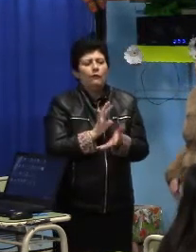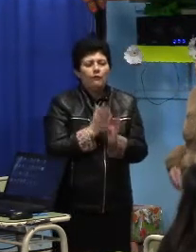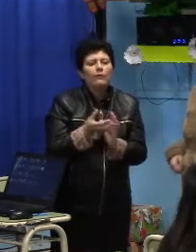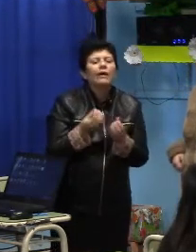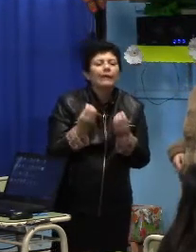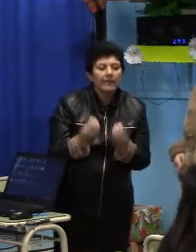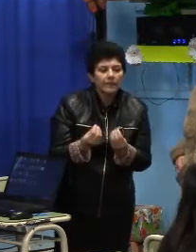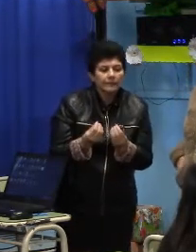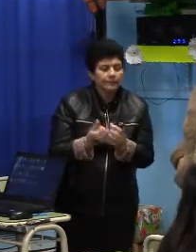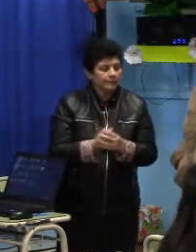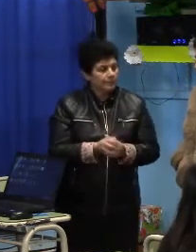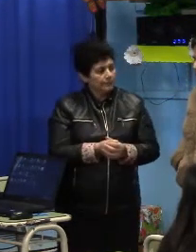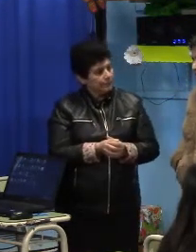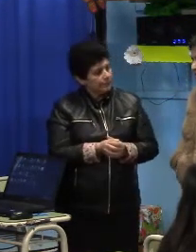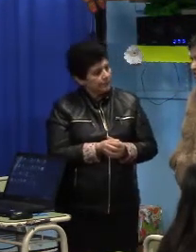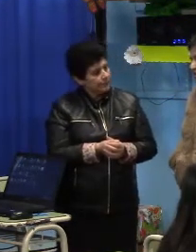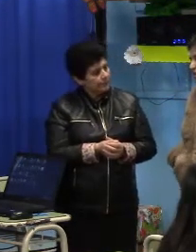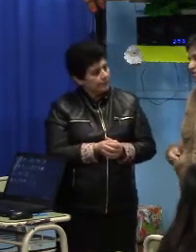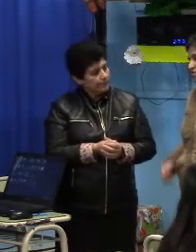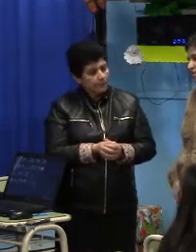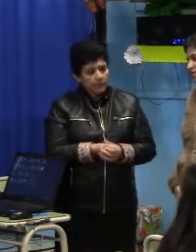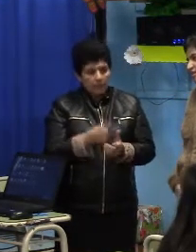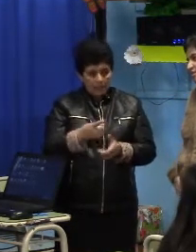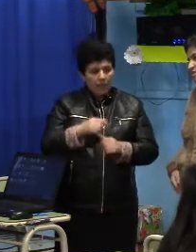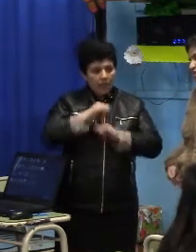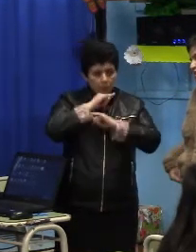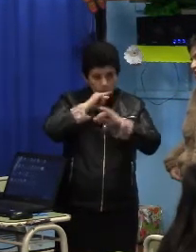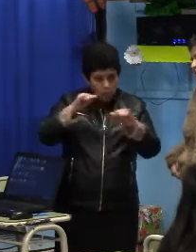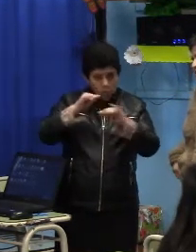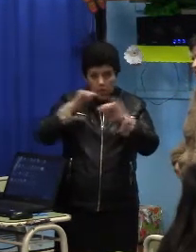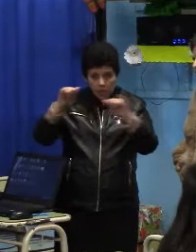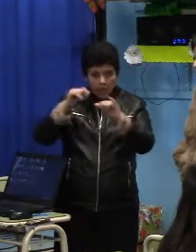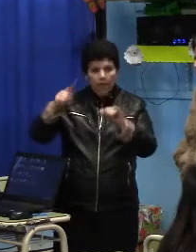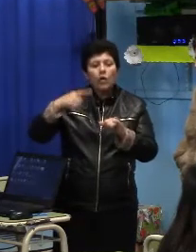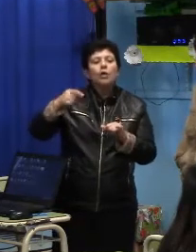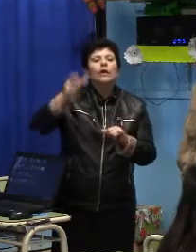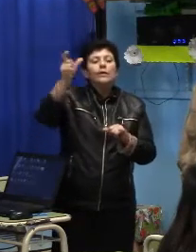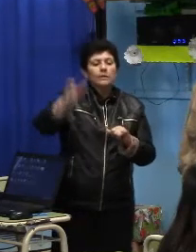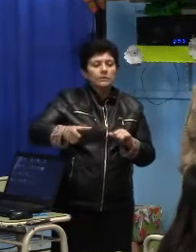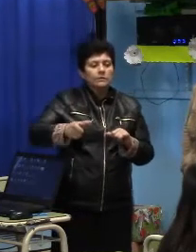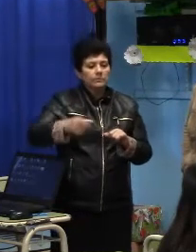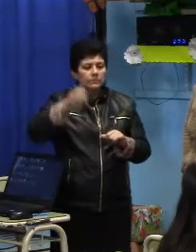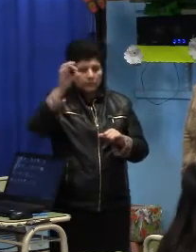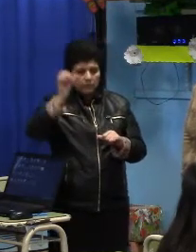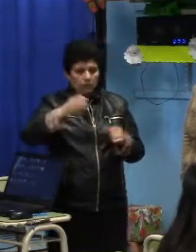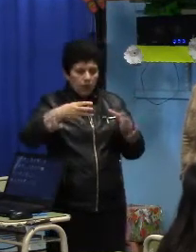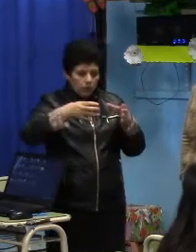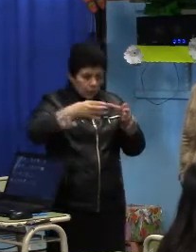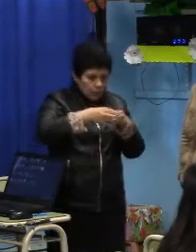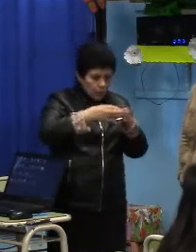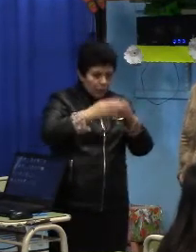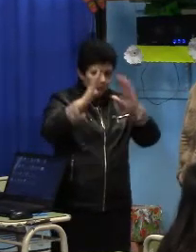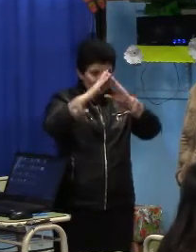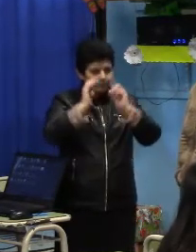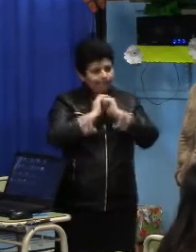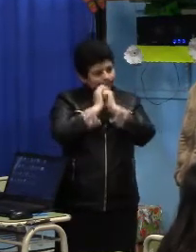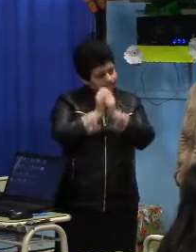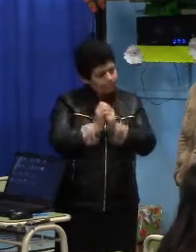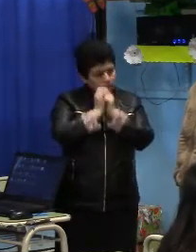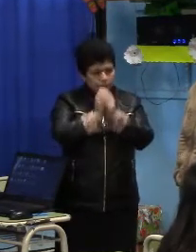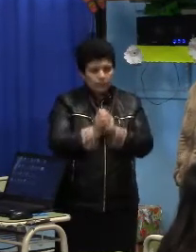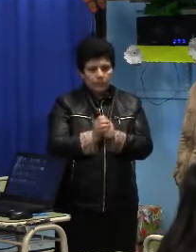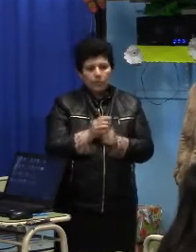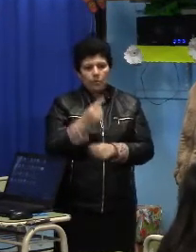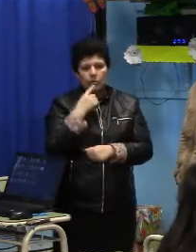forma de evangelizar es a través de grupos pequeños. Nunca